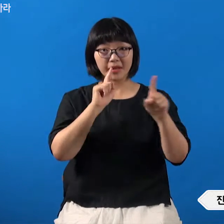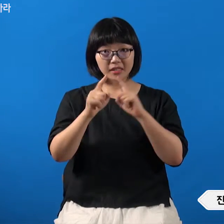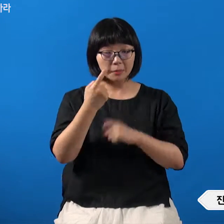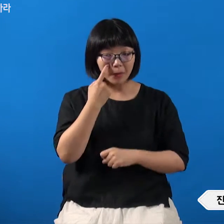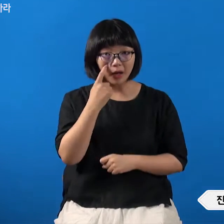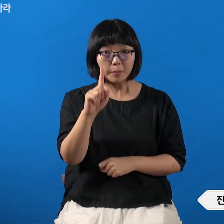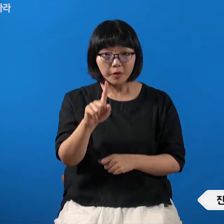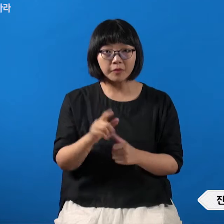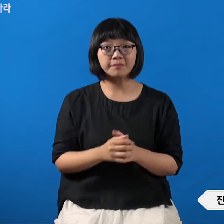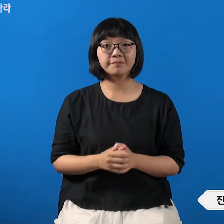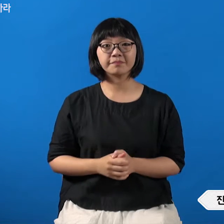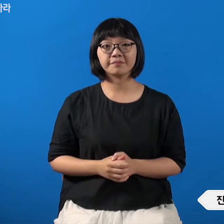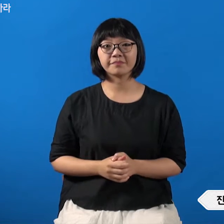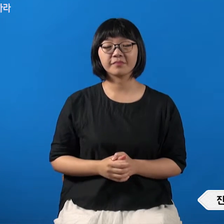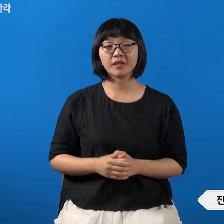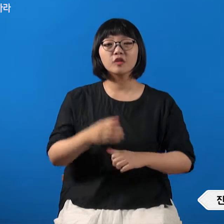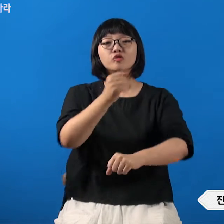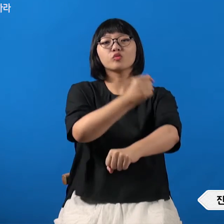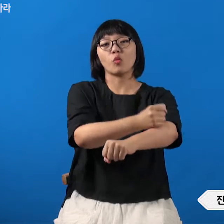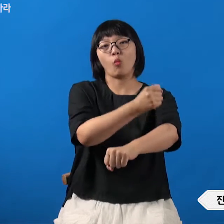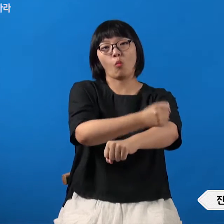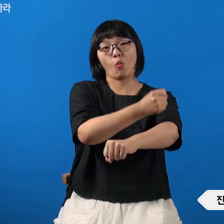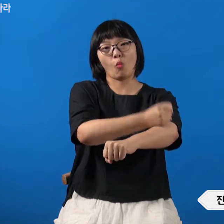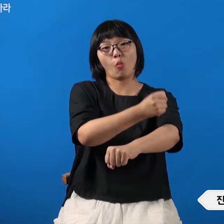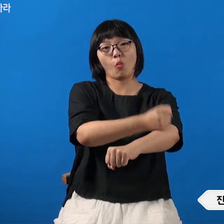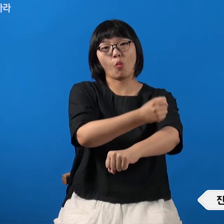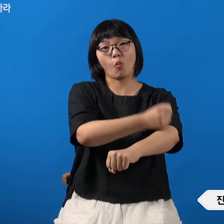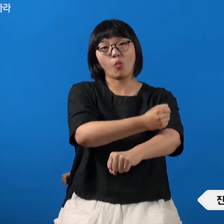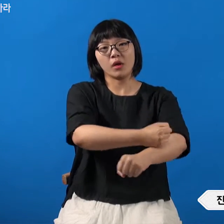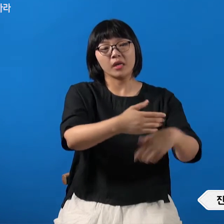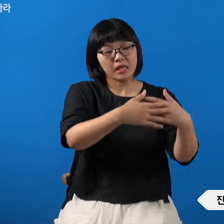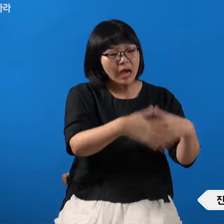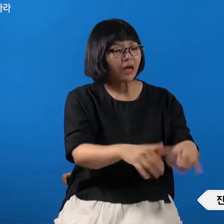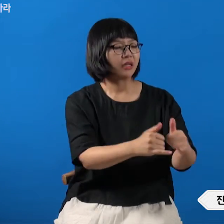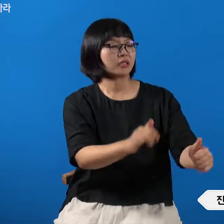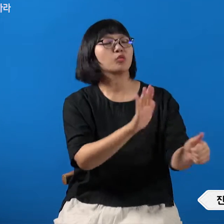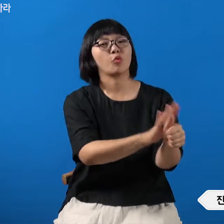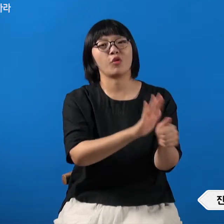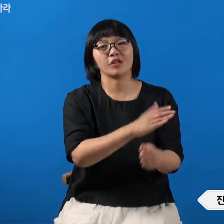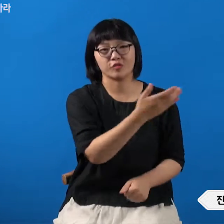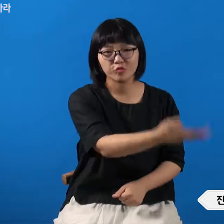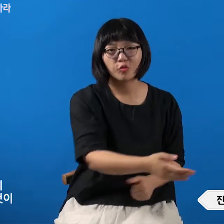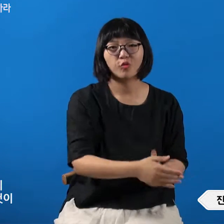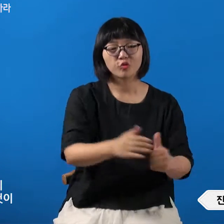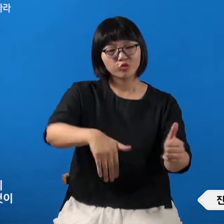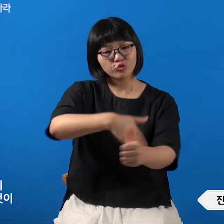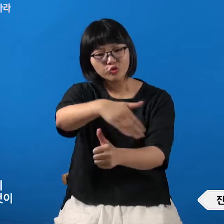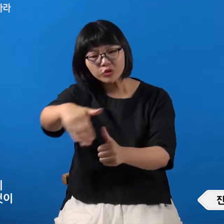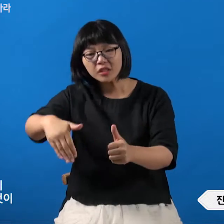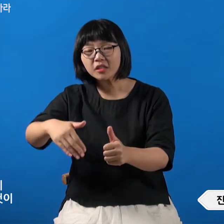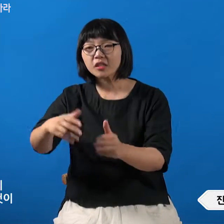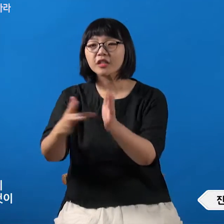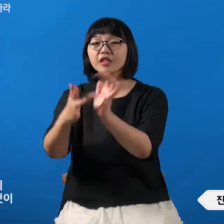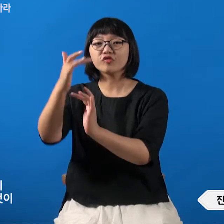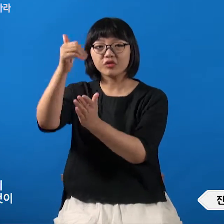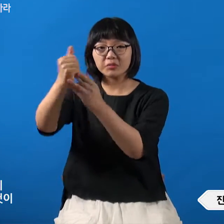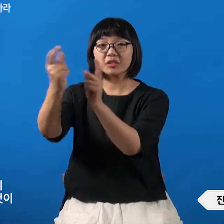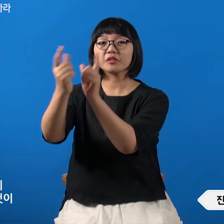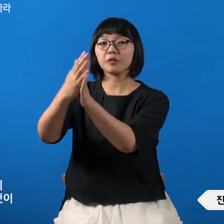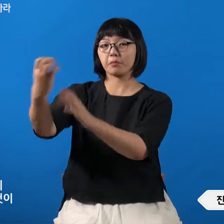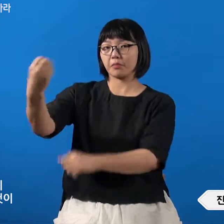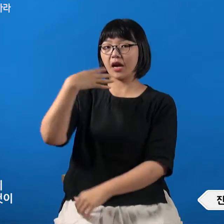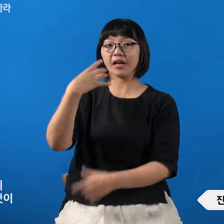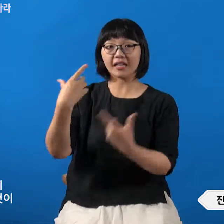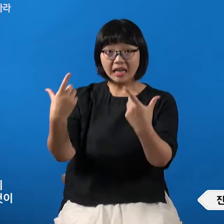설명합니다. 수고하여 약한 사람들을 돕고 또 주 예수께서 친히 말씀하신 바 주는 것이